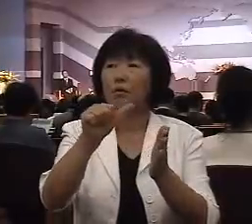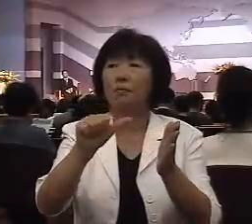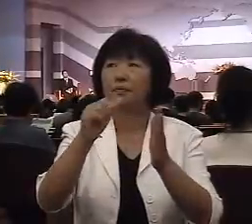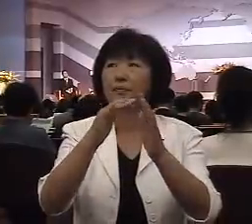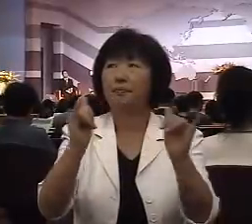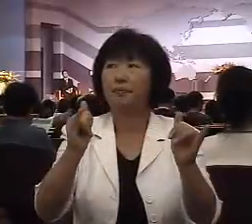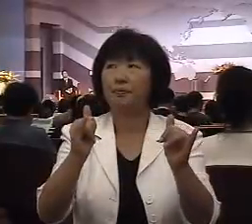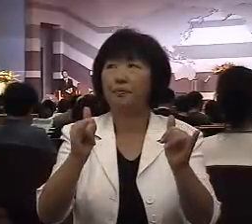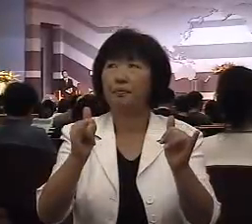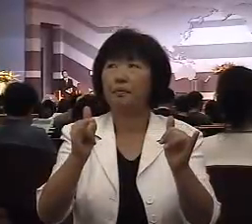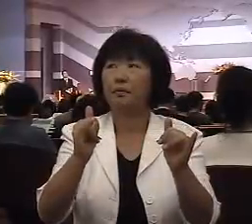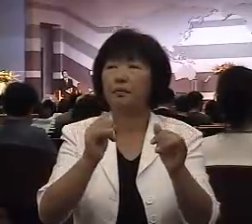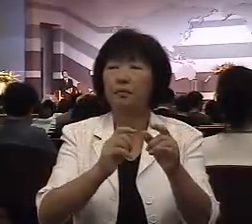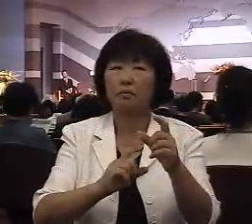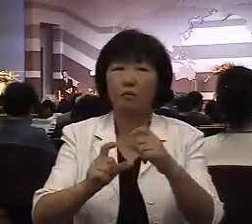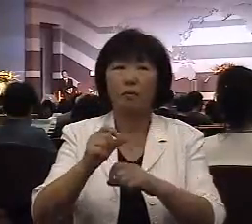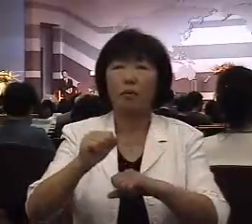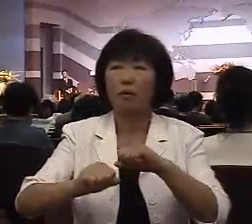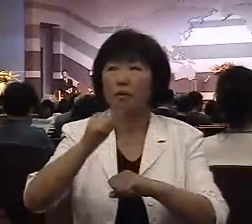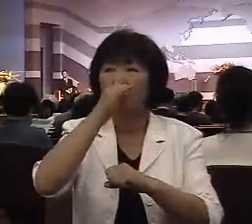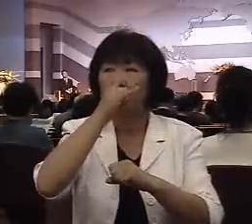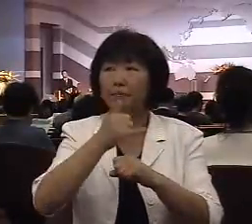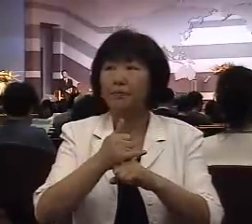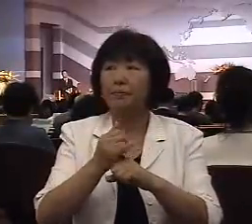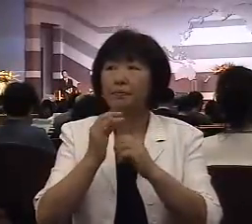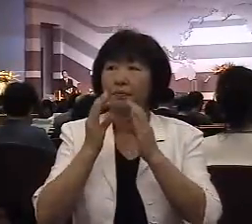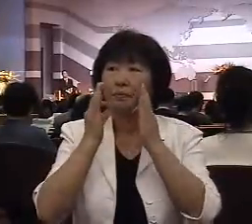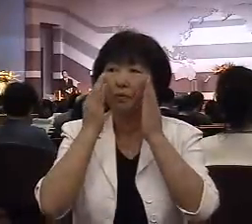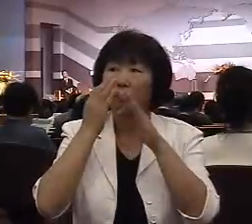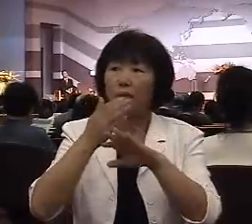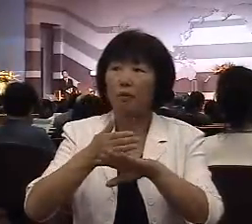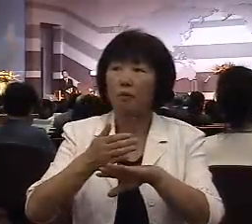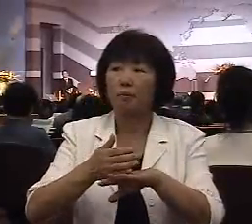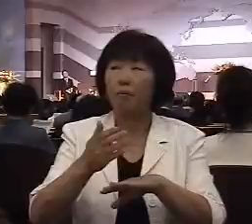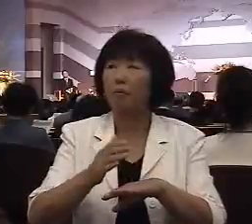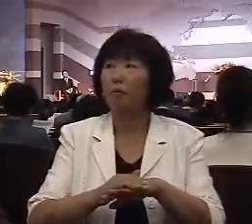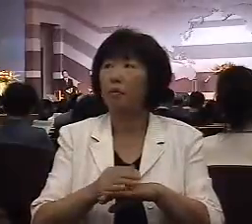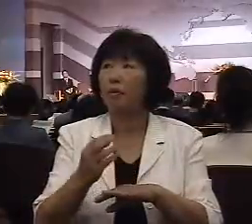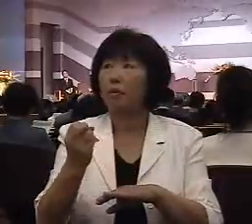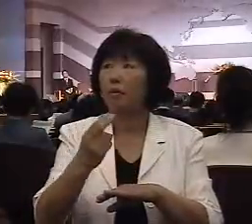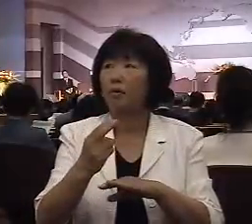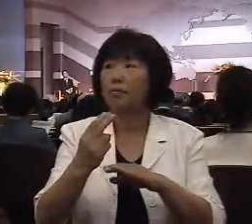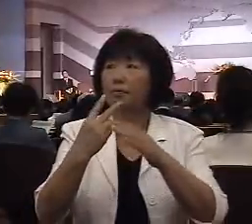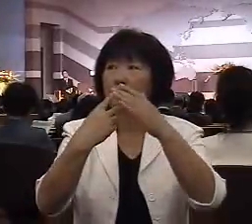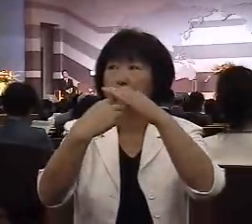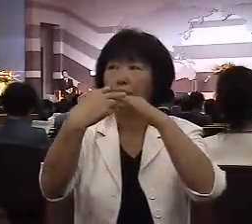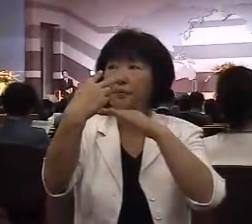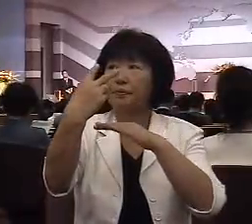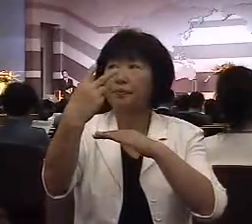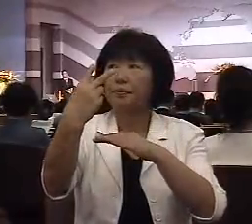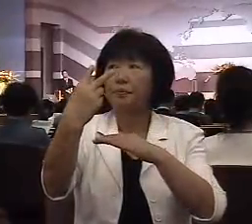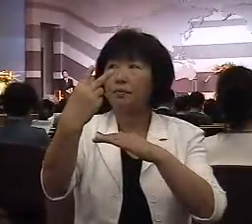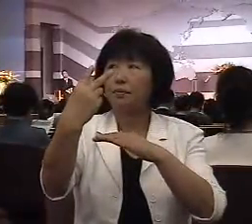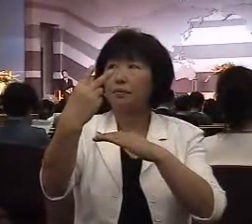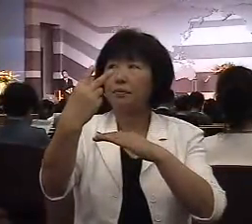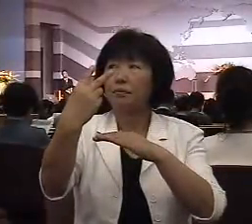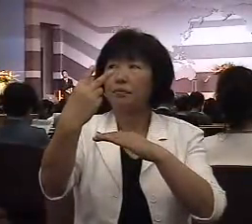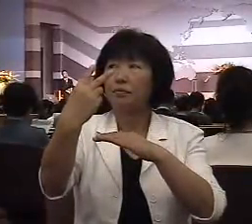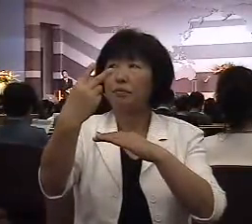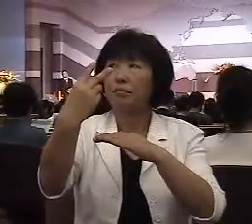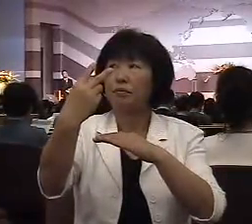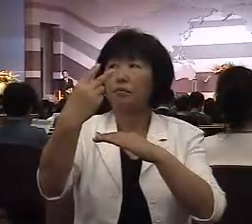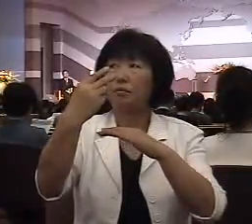줄로 믿으니 여러분들이 정성스럽게 헌금해 주시면 감사하겠습니다. 그리고 비전 플라자에 중국과 또한